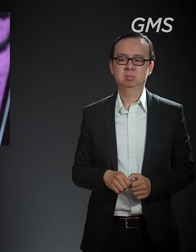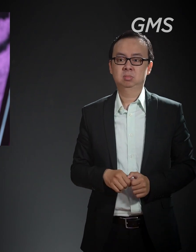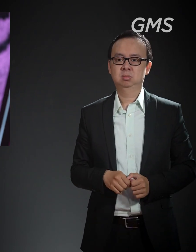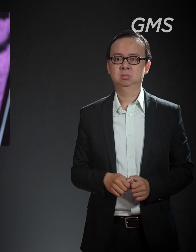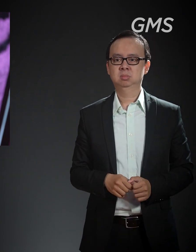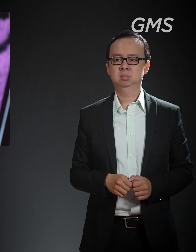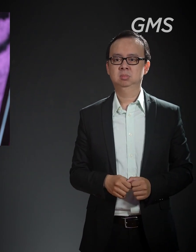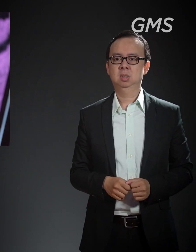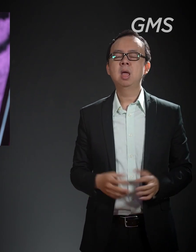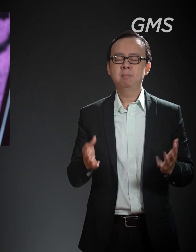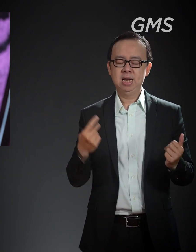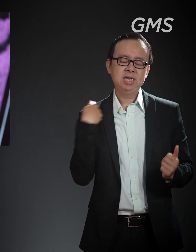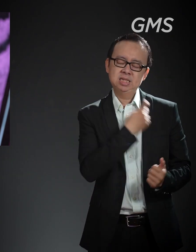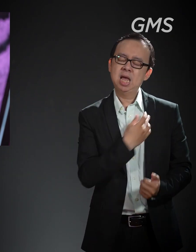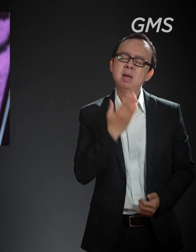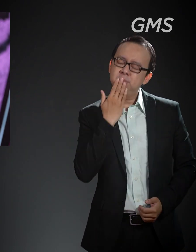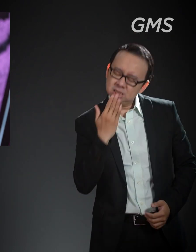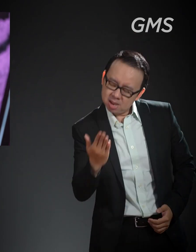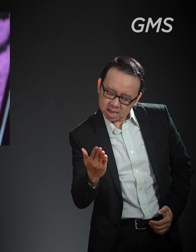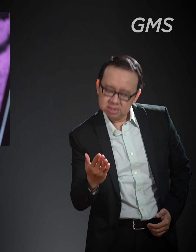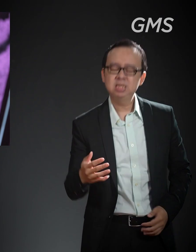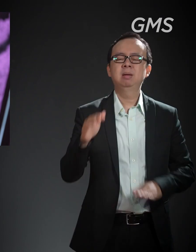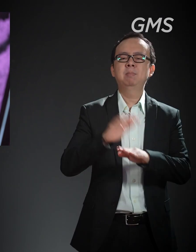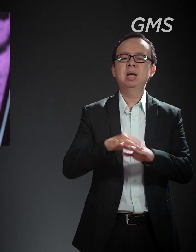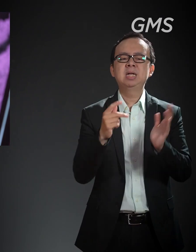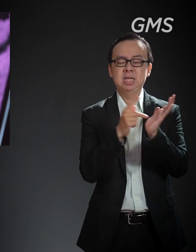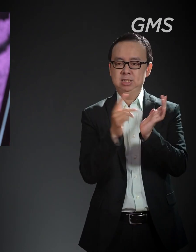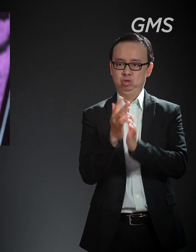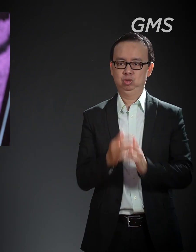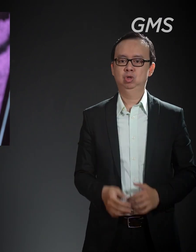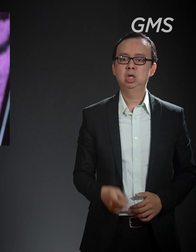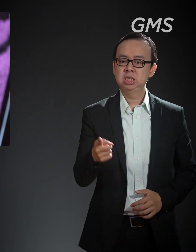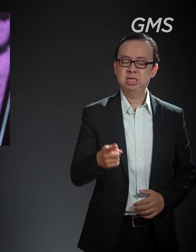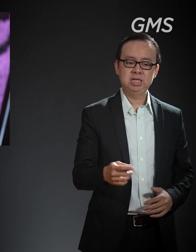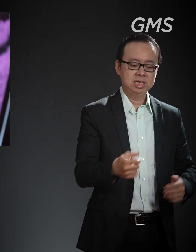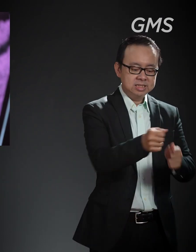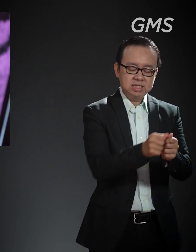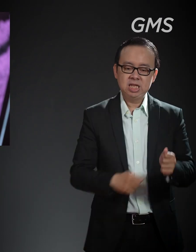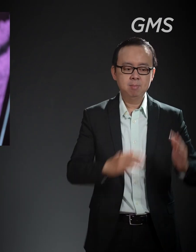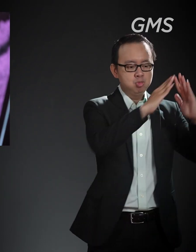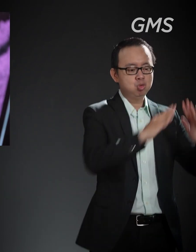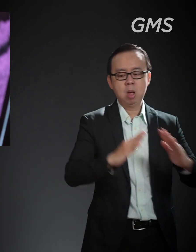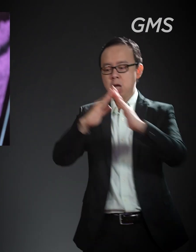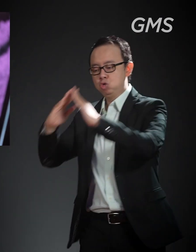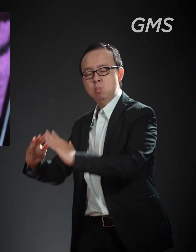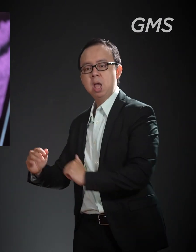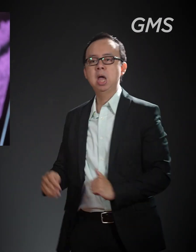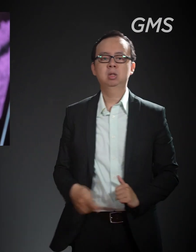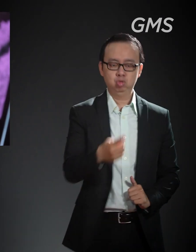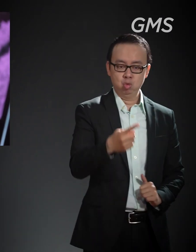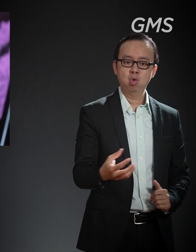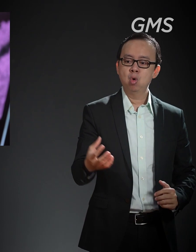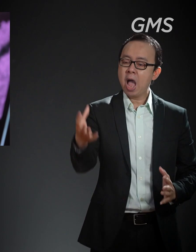hidupmu. Mari kita berterima kasih pada Tuhan Yesus. Di rumah masing-masing, di tempat Anda berada, ambillah